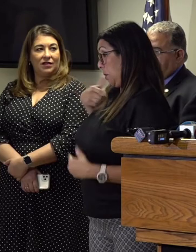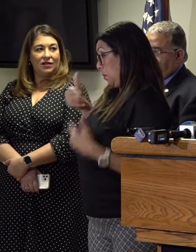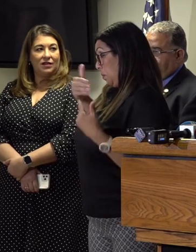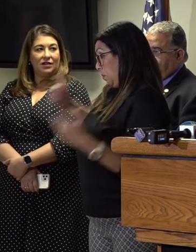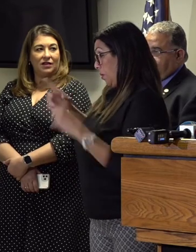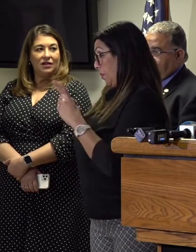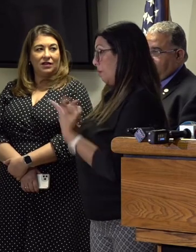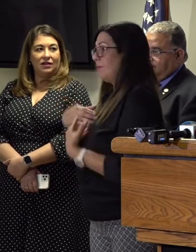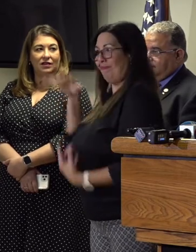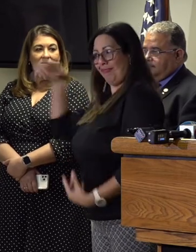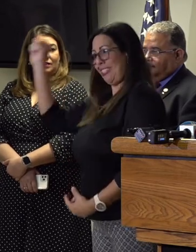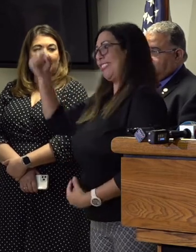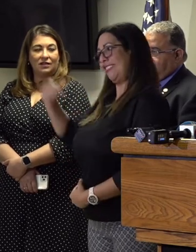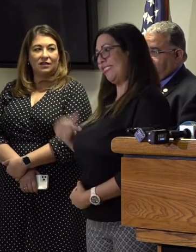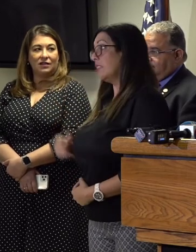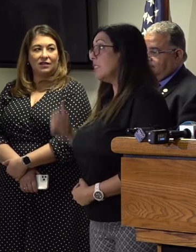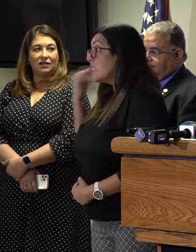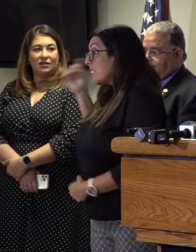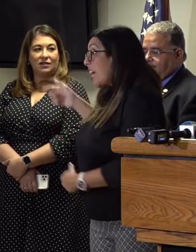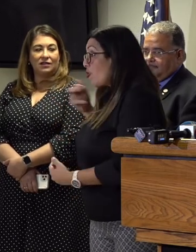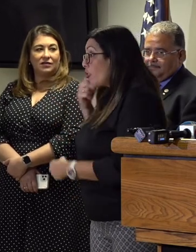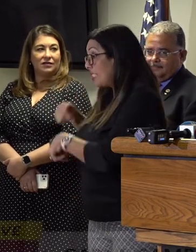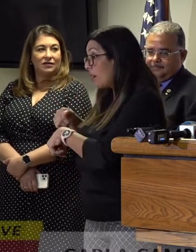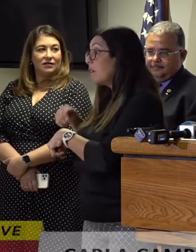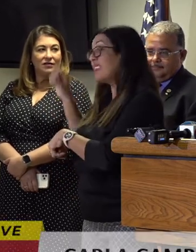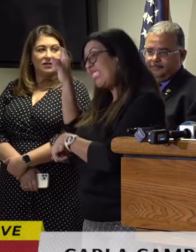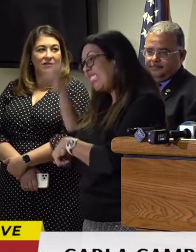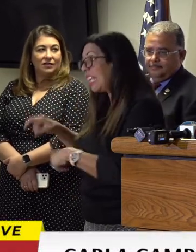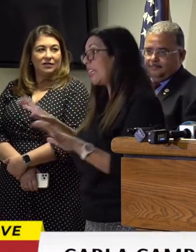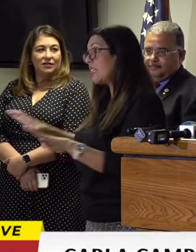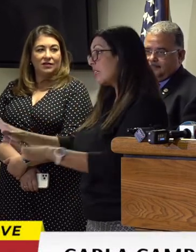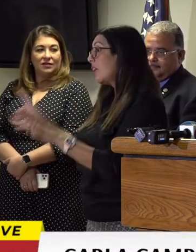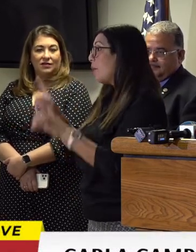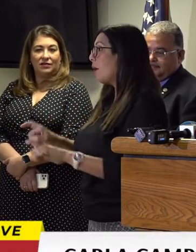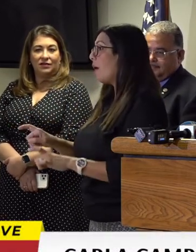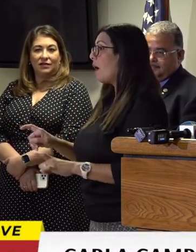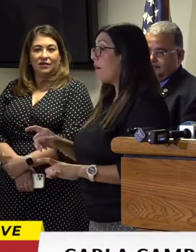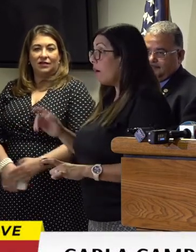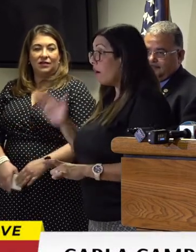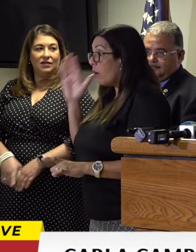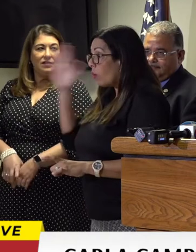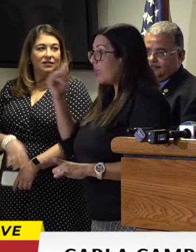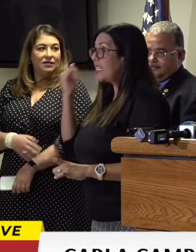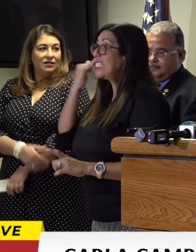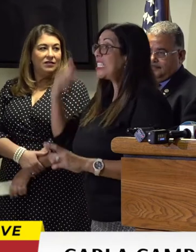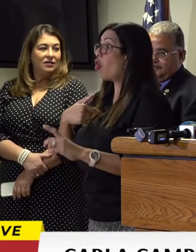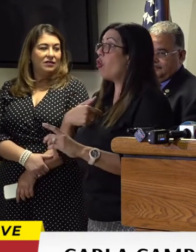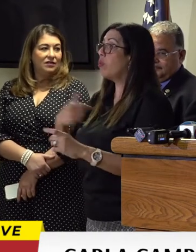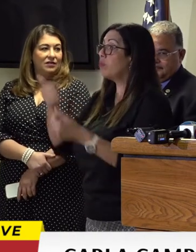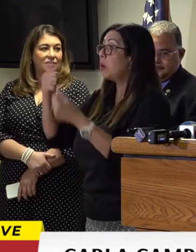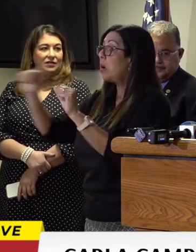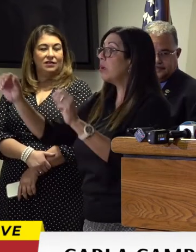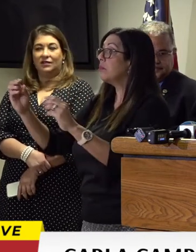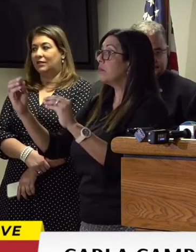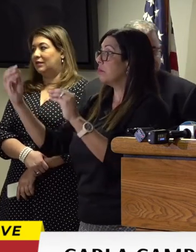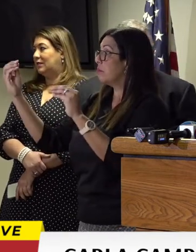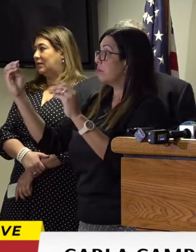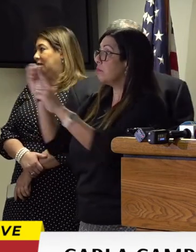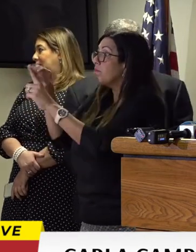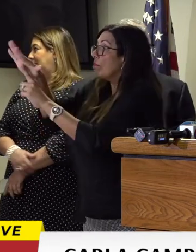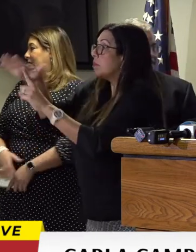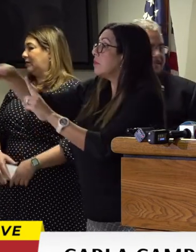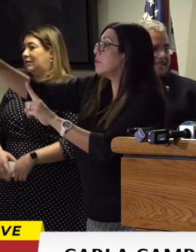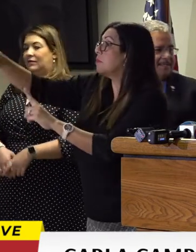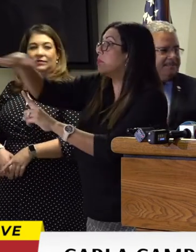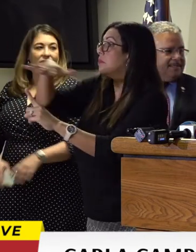de Salud, definitivamente. Si la recomendación oficial del Departamento de Salud es que, dada la exposición que tuvimos